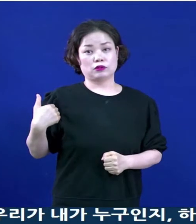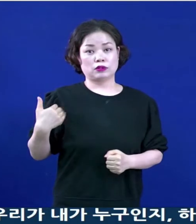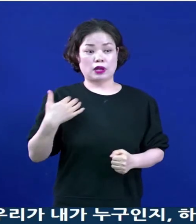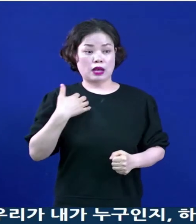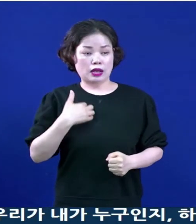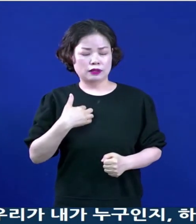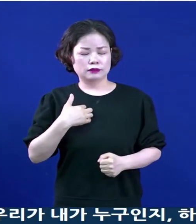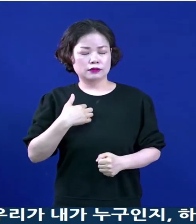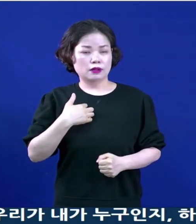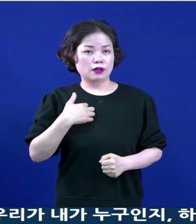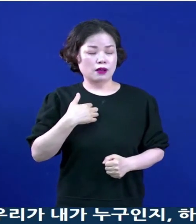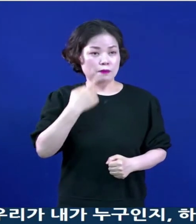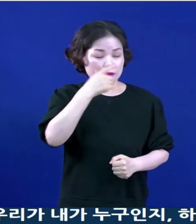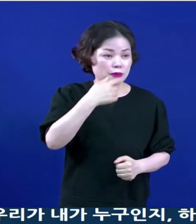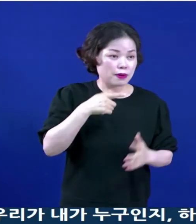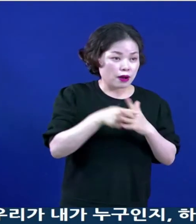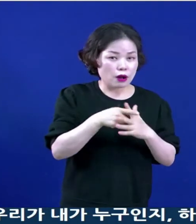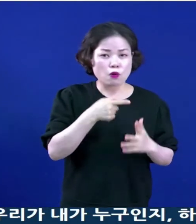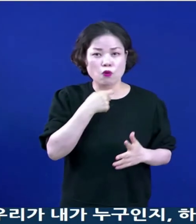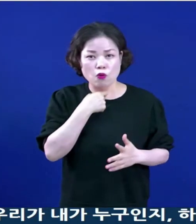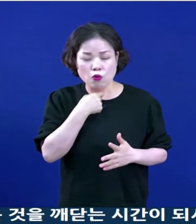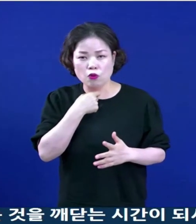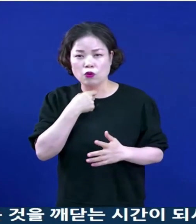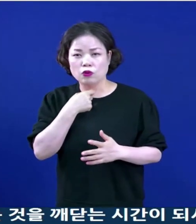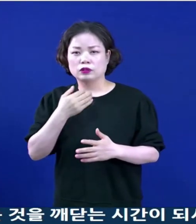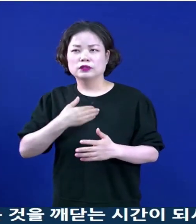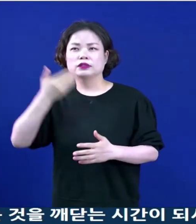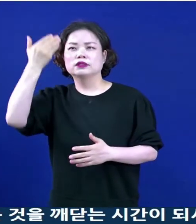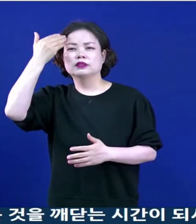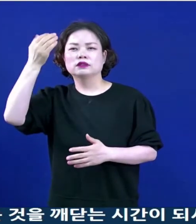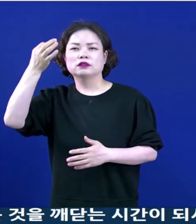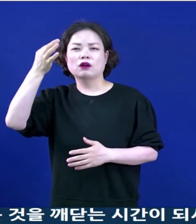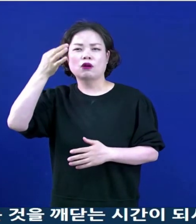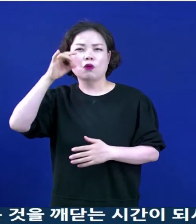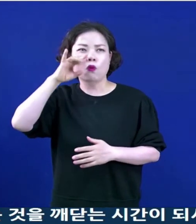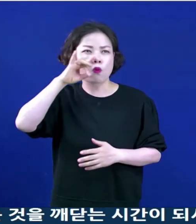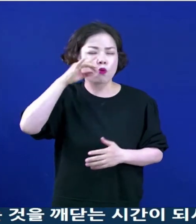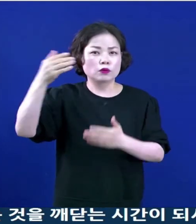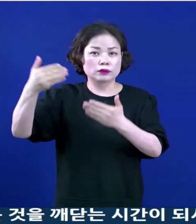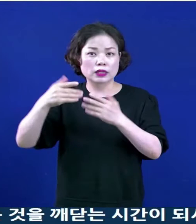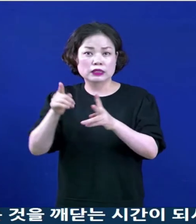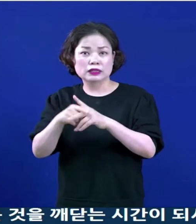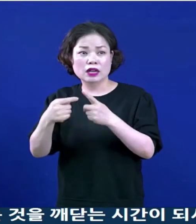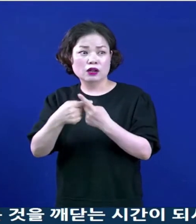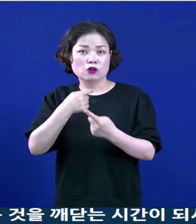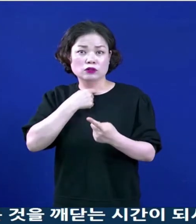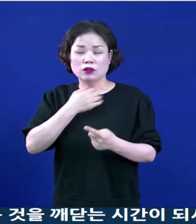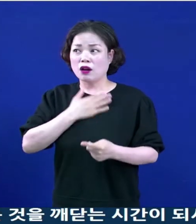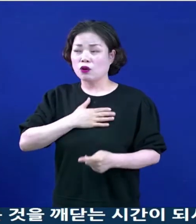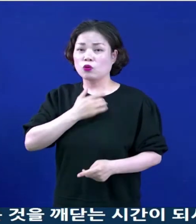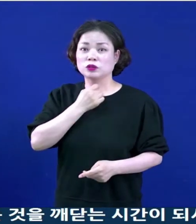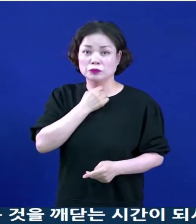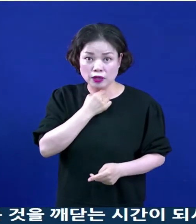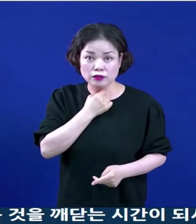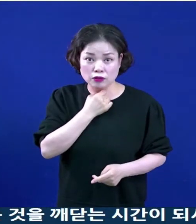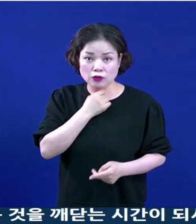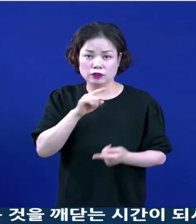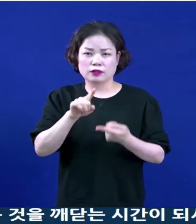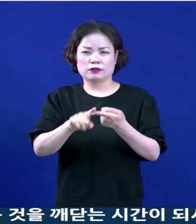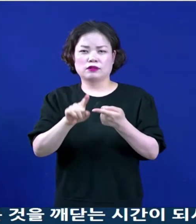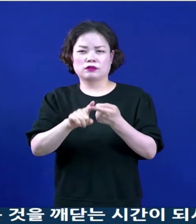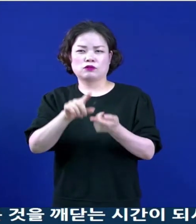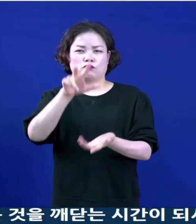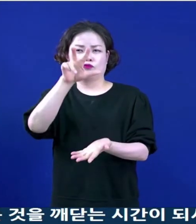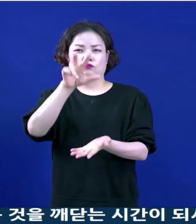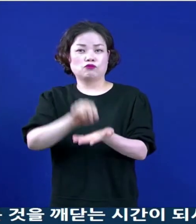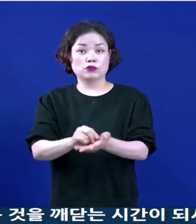알아야 직성이 풀립니다. 하나님께서 우리에게 지적 호기심을 주셨기 때문에 이해하고 싶어하고 알고 싶어하는 것 자체는